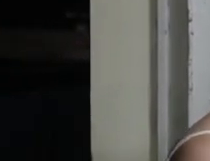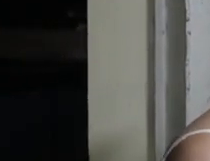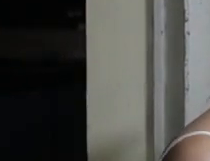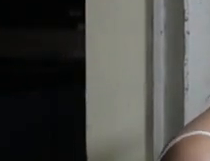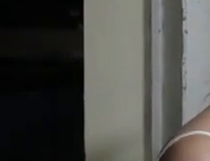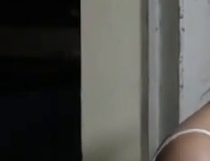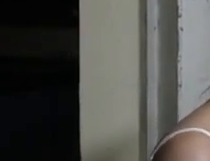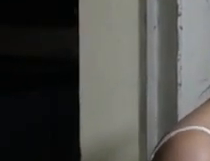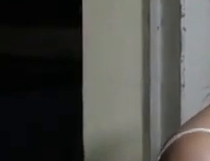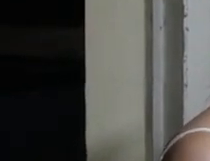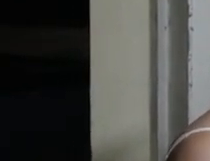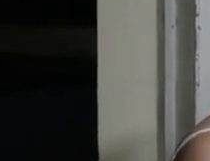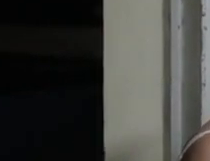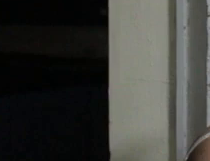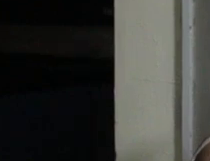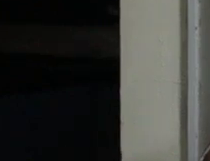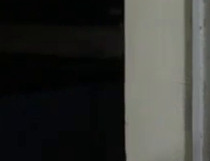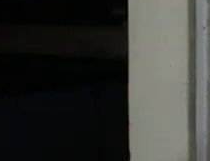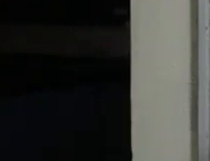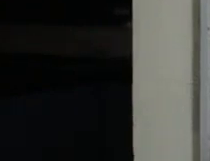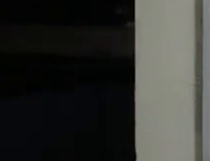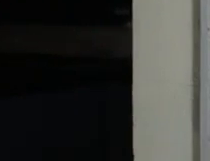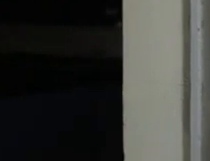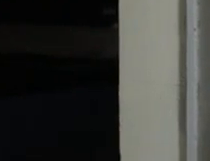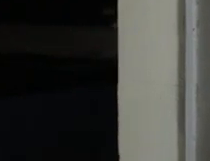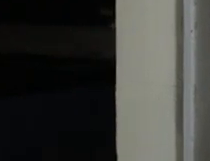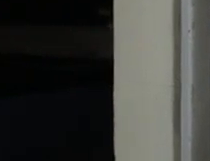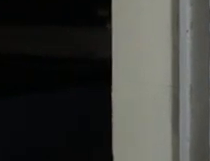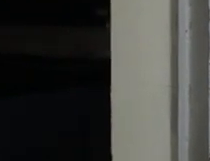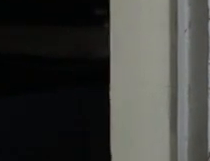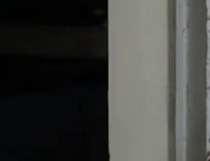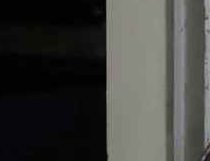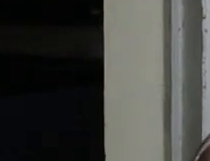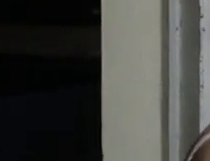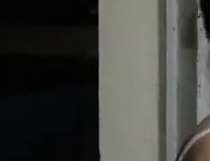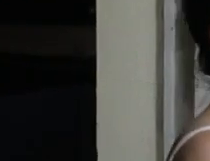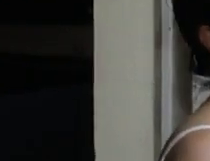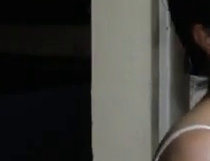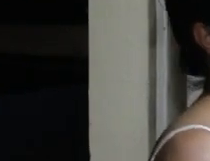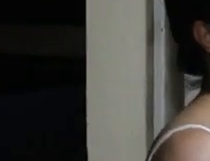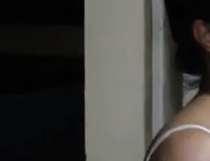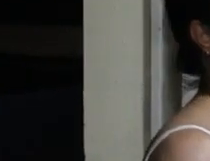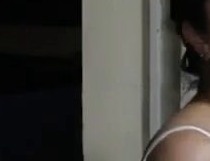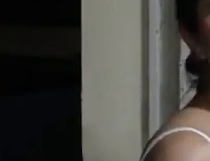Armando. Armando, sobrenome dele? Abud? Hamoudi.